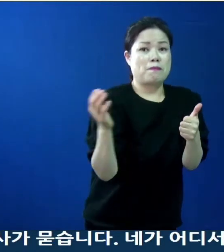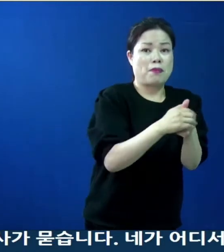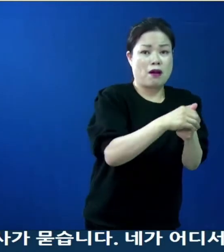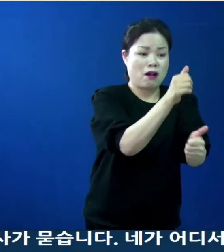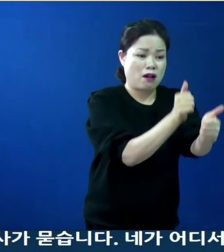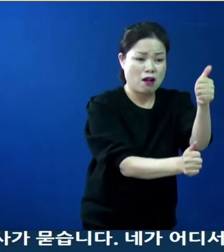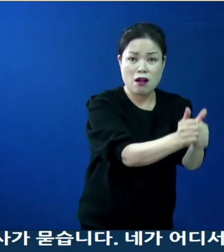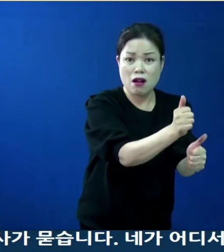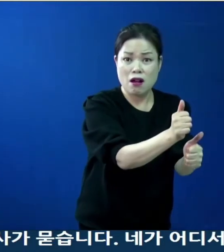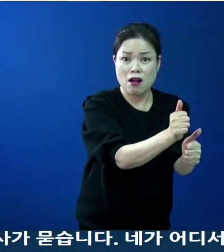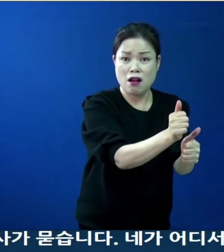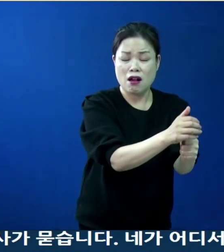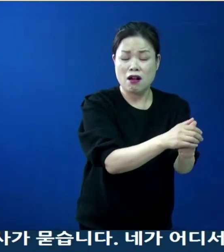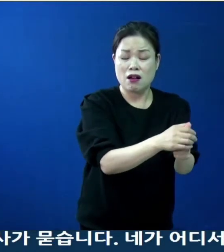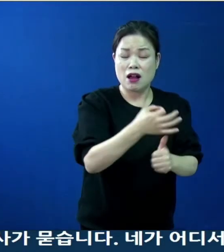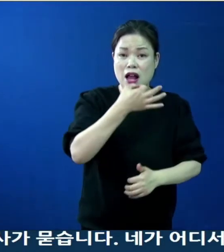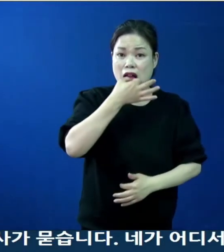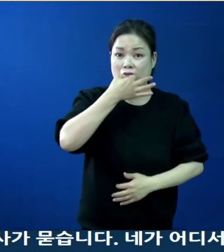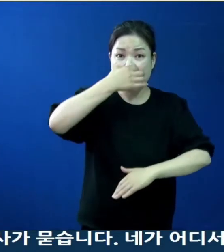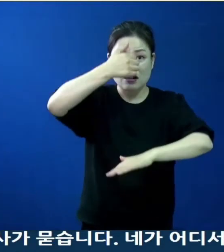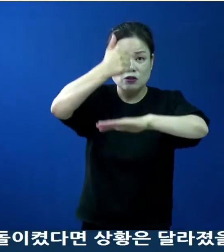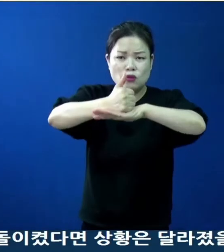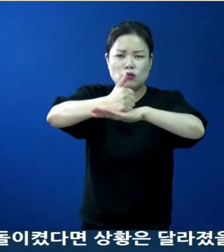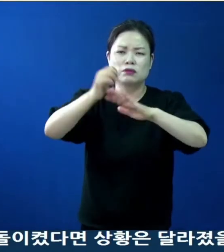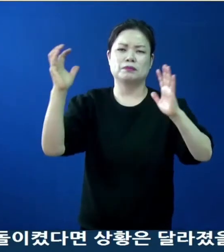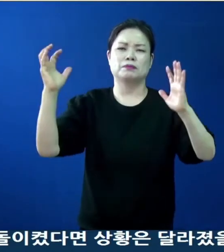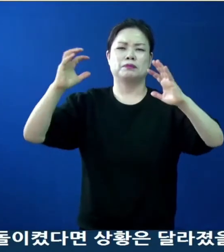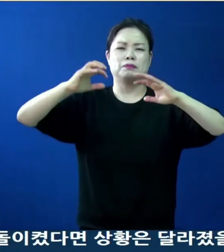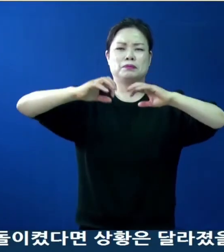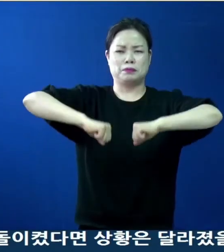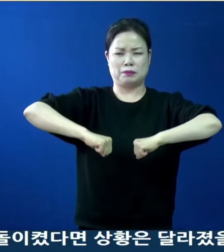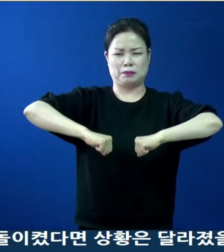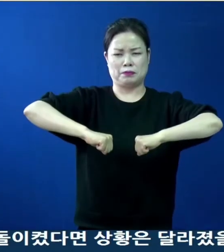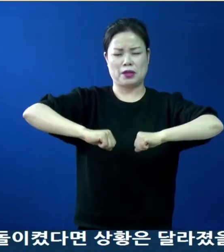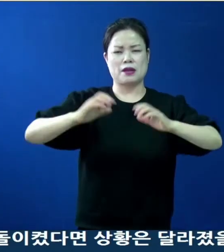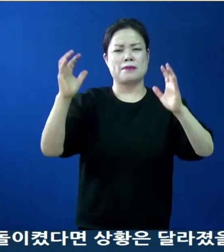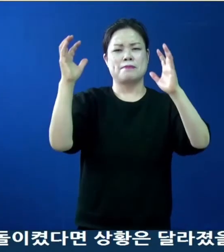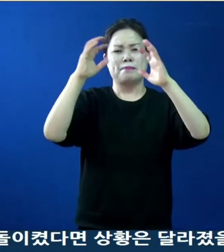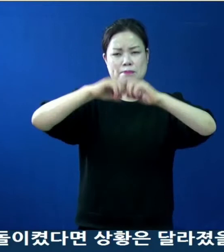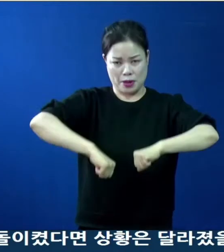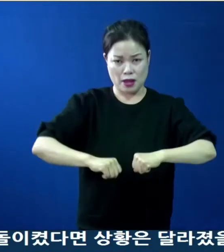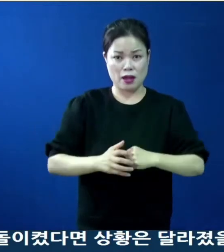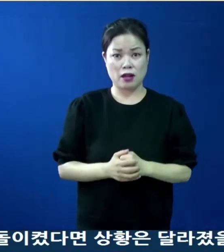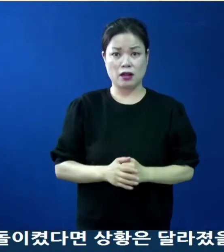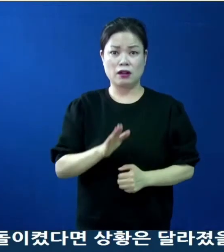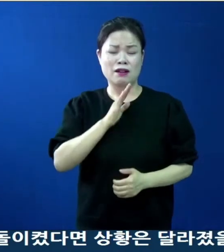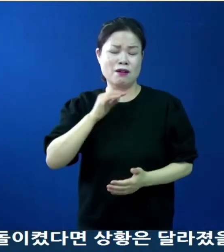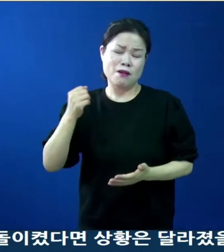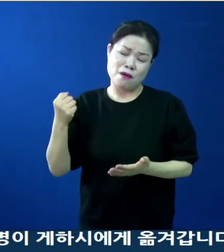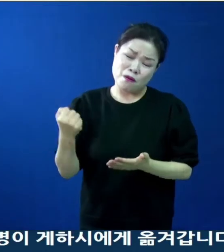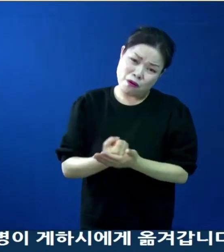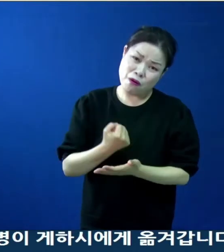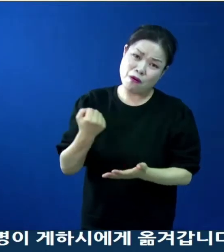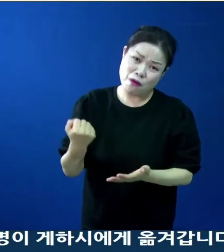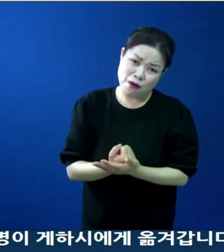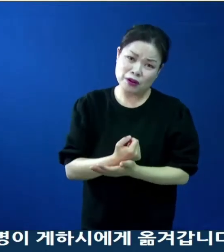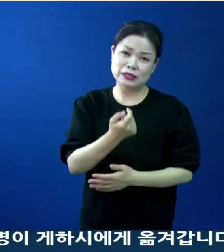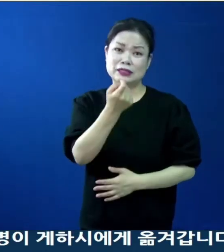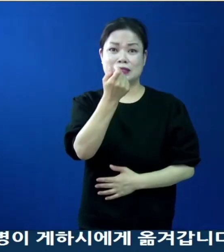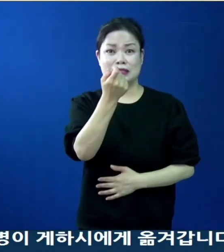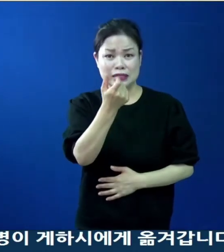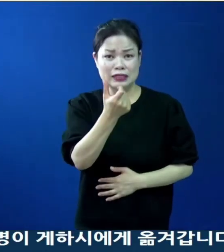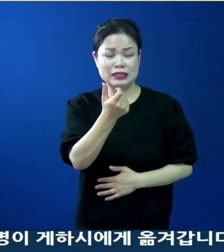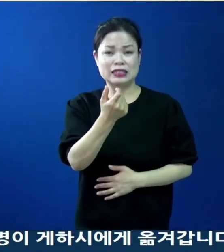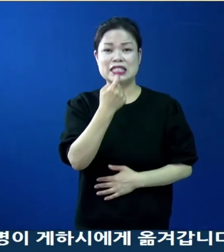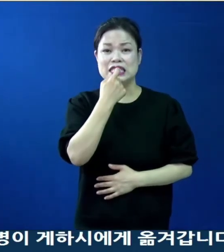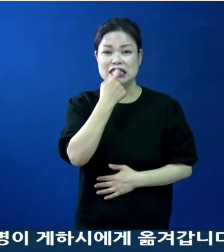받습니다. 그러니까 탐욕은 결국 멸망인 겁니다. 망하는 것입니다. 정말 안타깝습니다. 그 작은